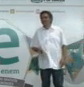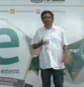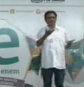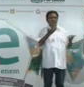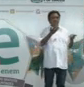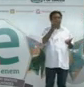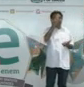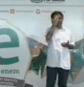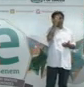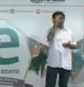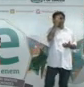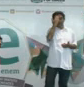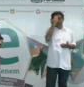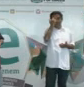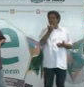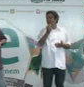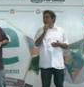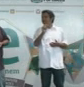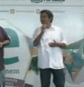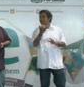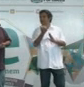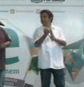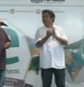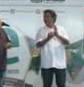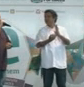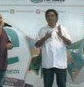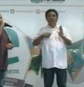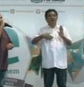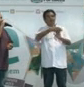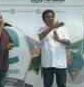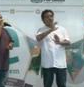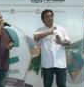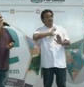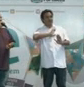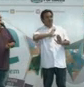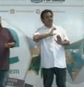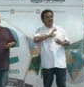Quero saber onde são as inscrições para ir para o Canadá.